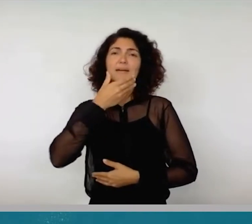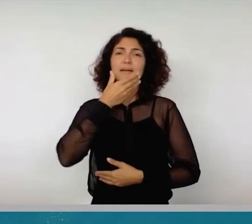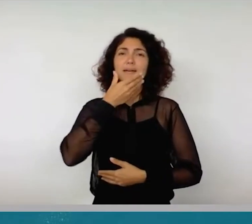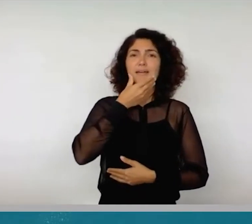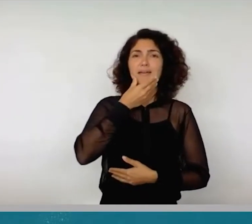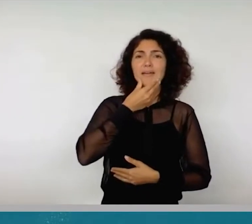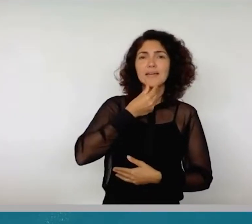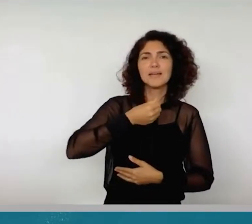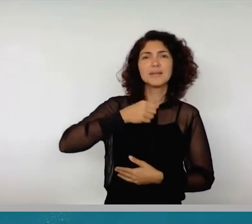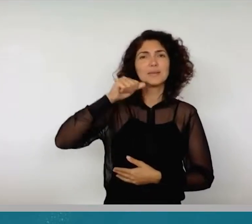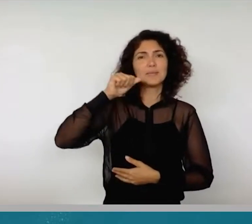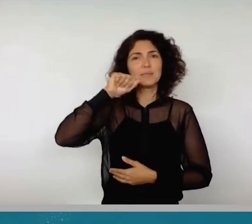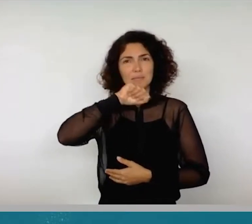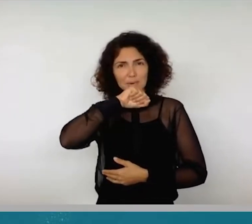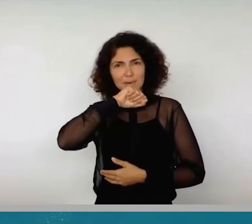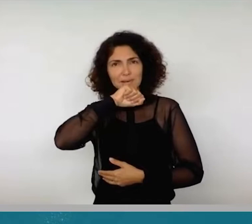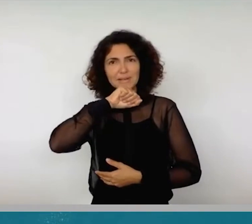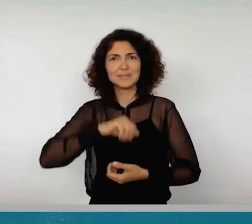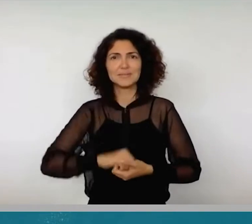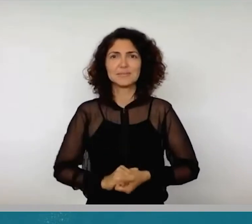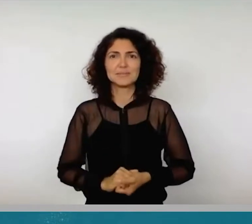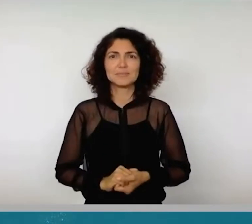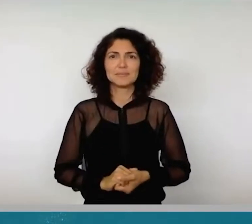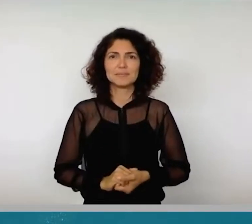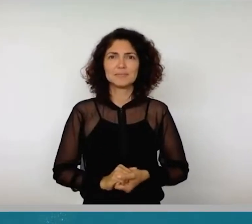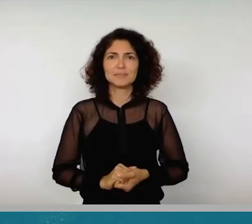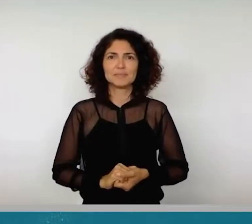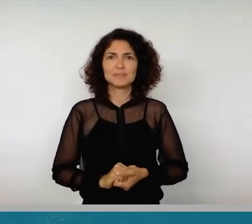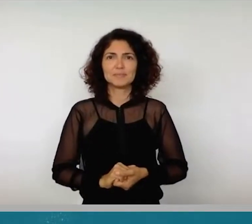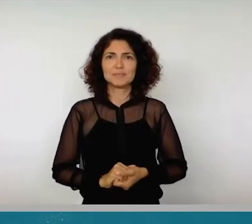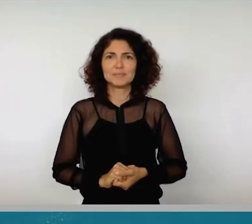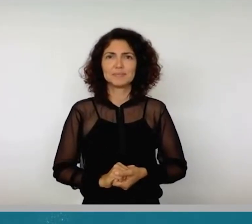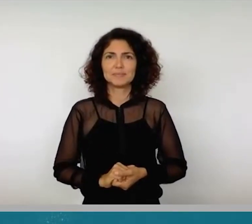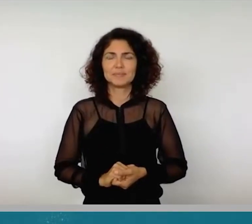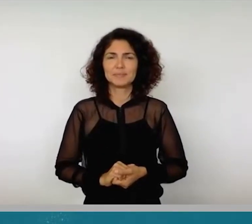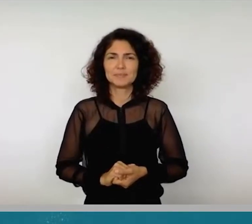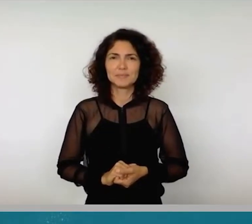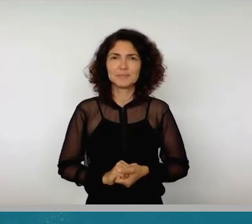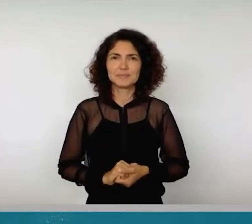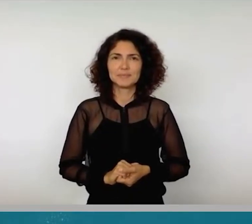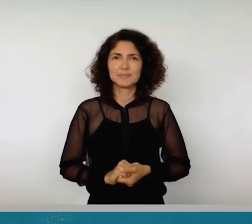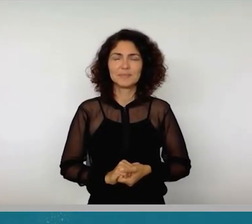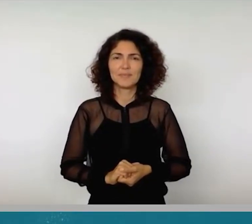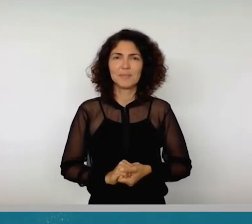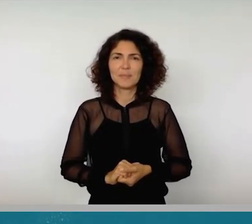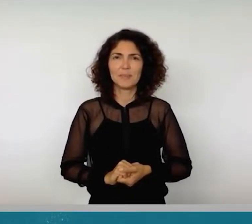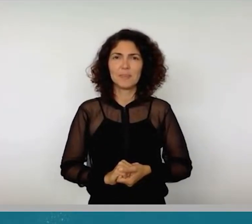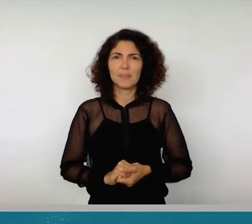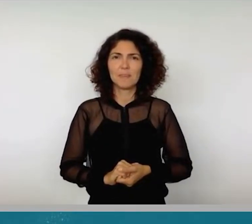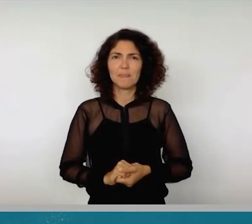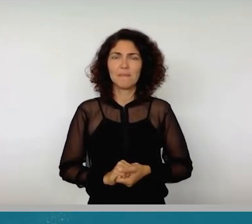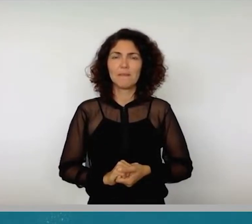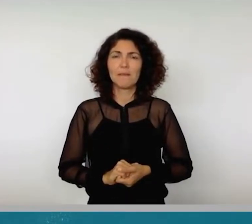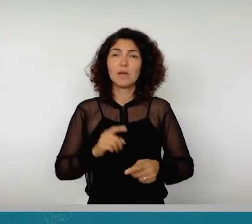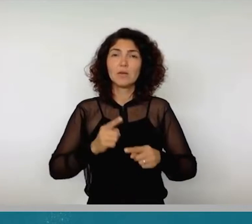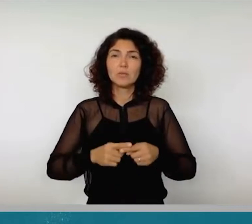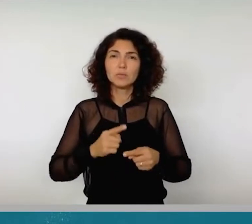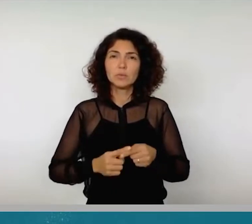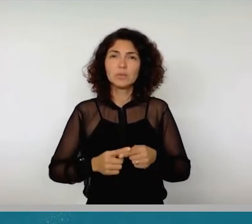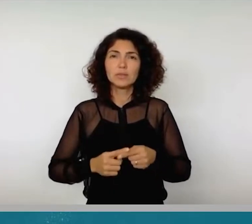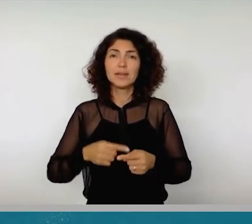5 primeiros mandamentos, que se referem a amar ao Senhor, amar a Deus, porque amar aos